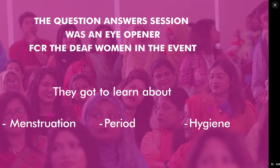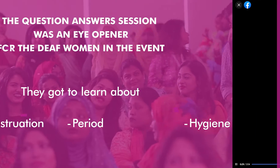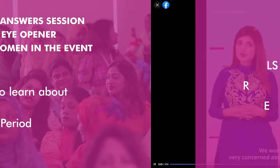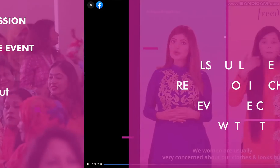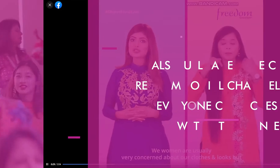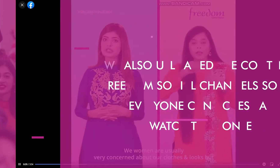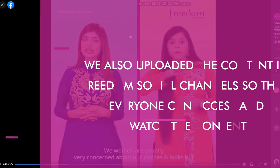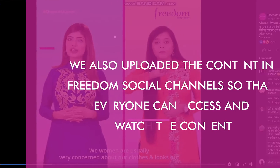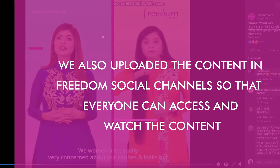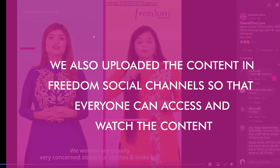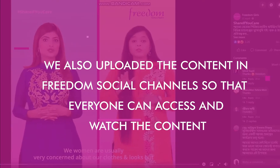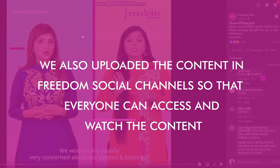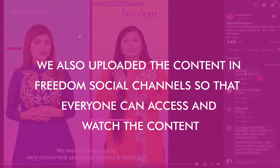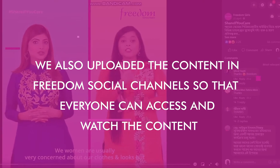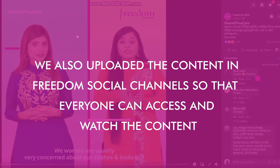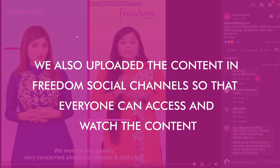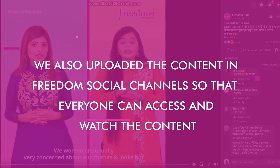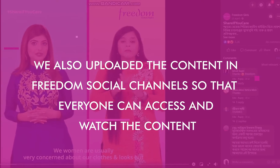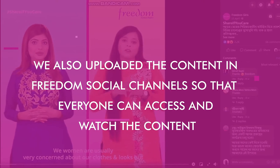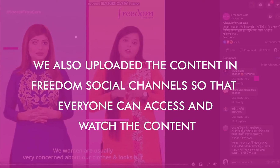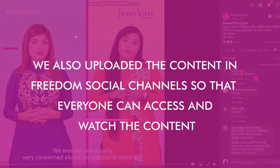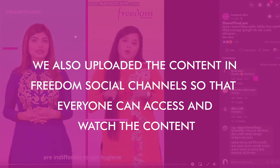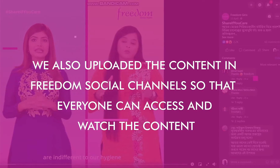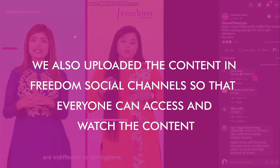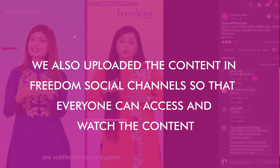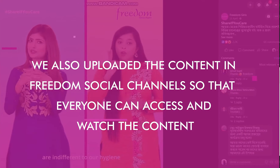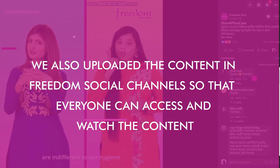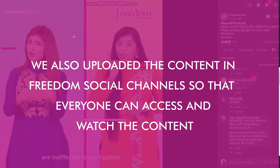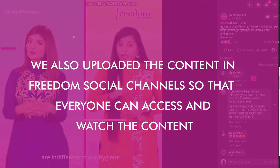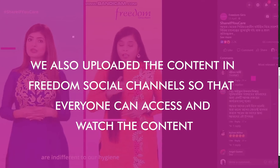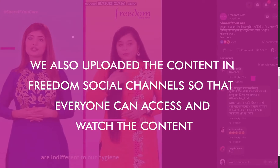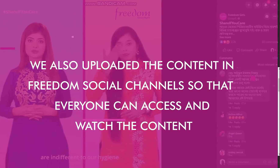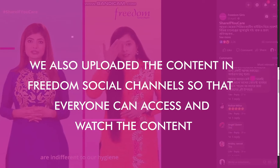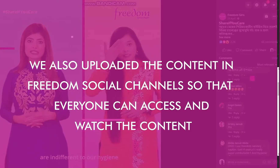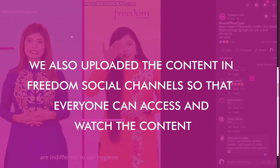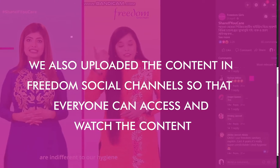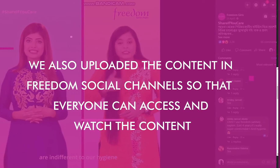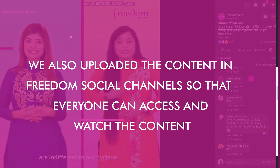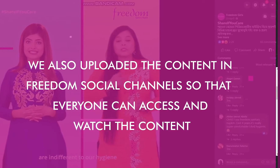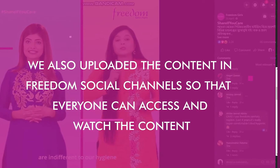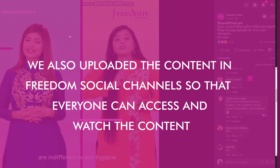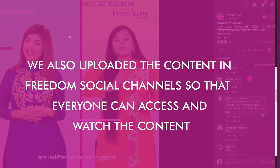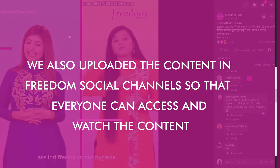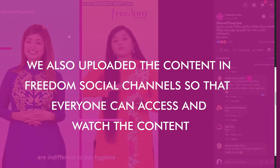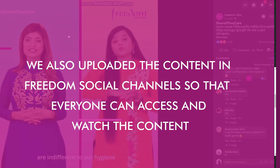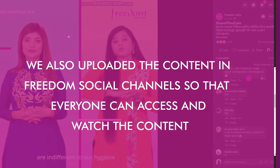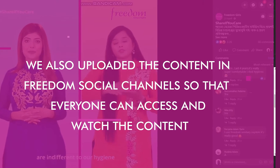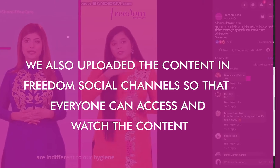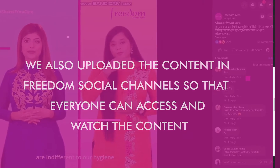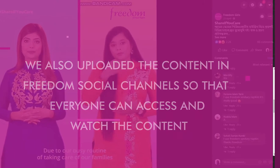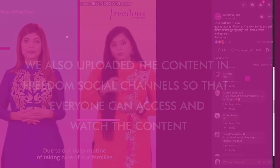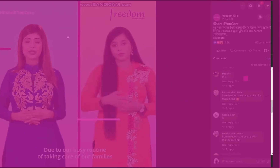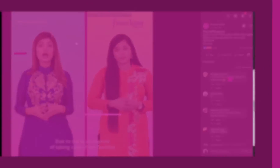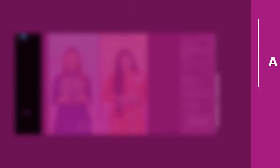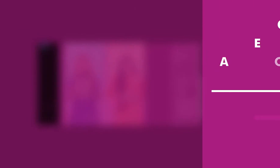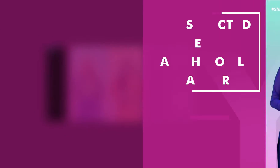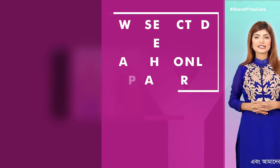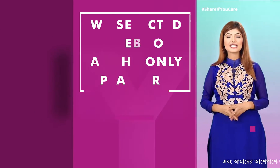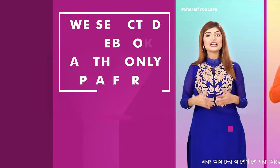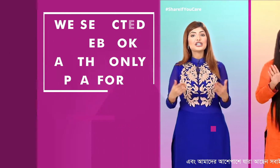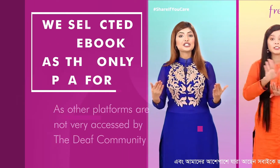অনেক। তারা প্রোঅ্যাক্টিভলি নিজেদের মধ্যে বিভিন্ন গ্রুপ এবং ফ্রেন্ড সার্কেলে বিষয়টি শেয়ার এবং আলোচনা করা শুরু